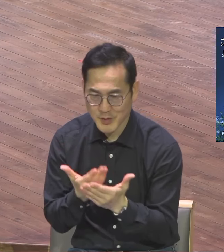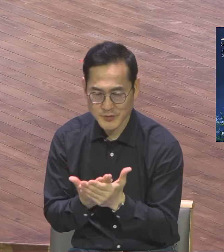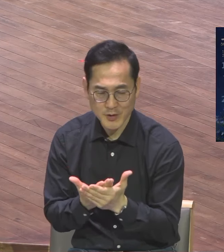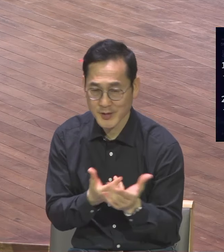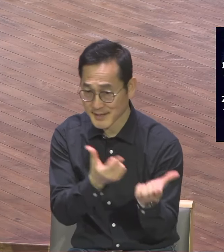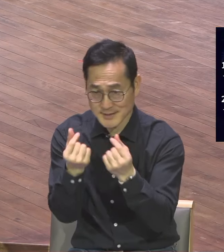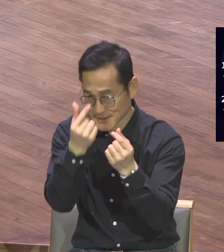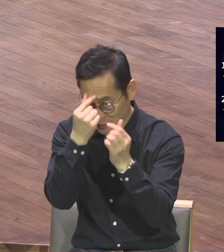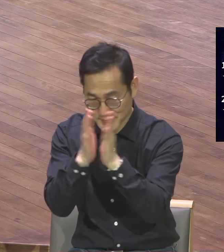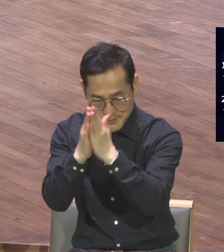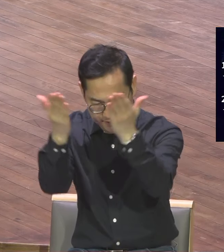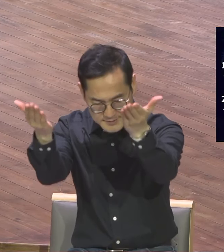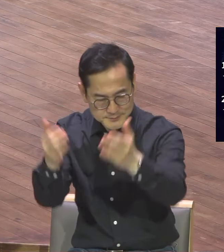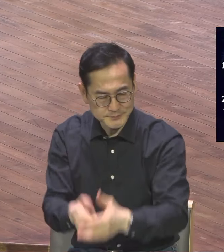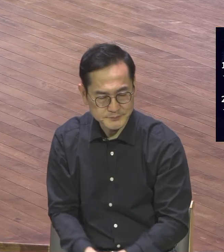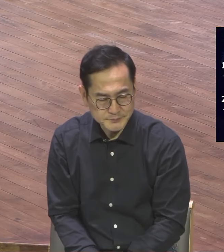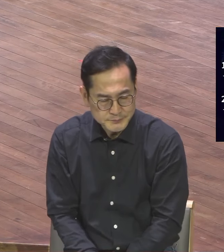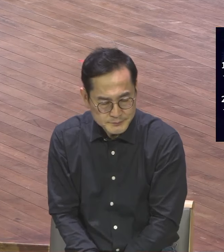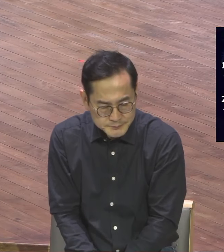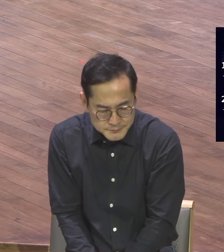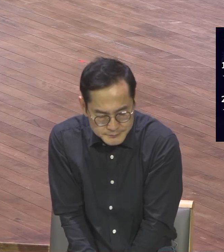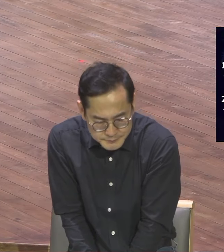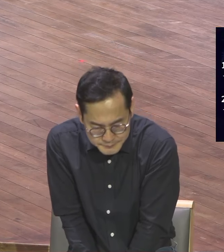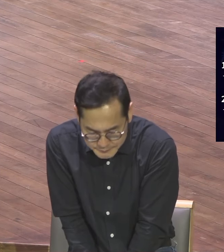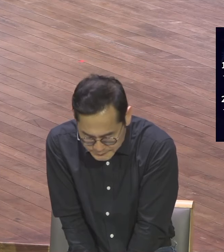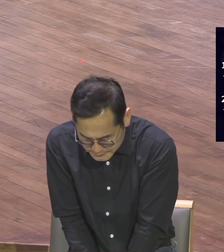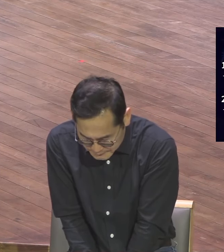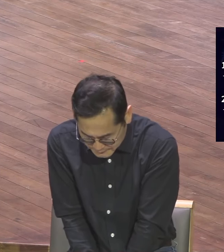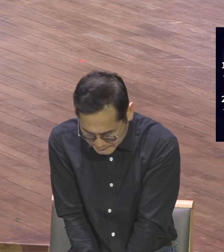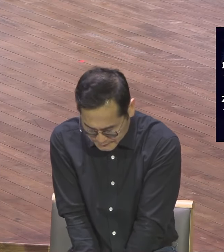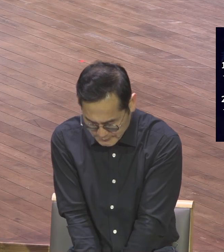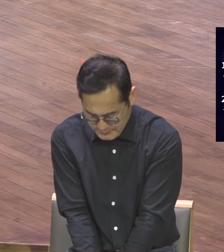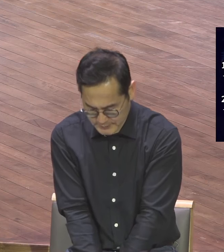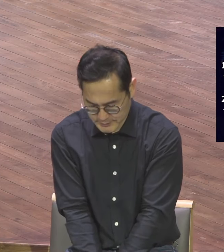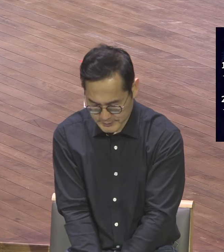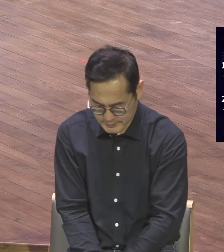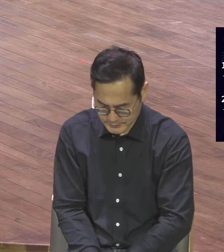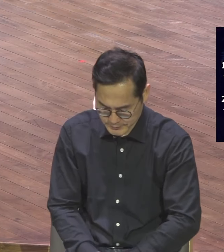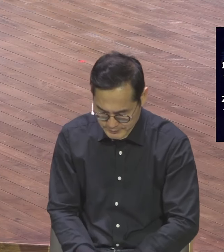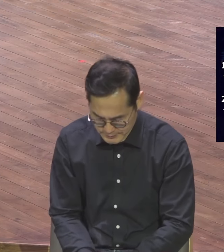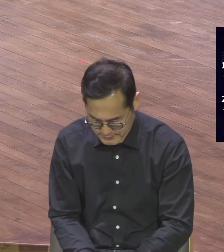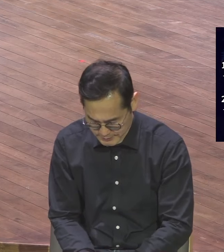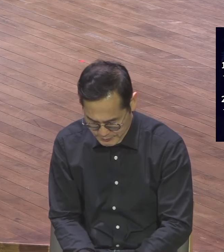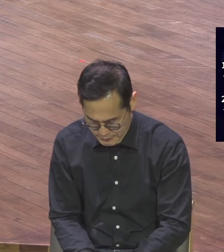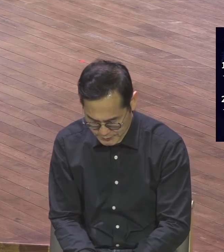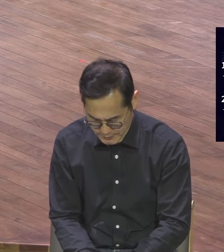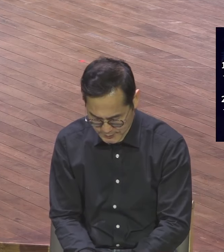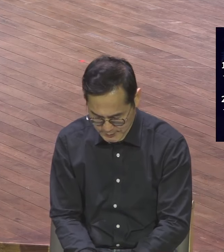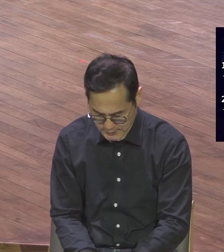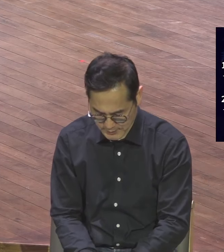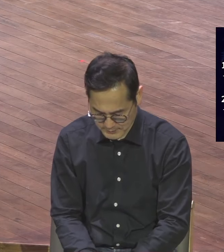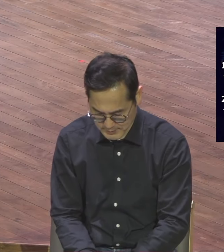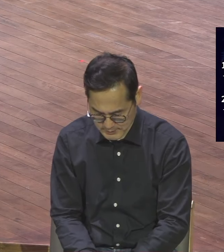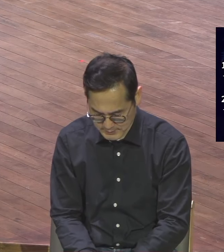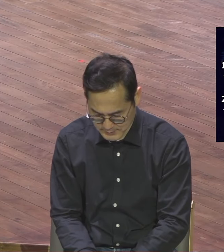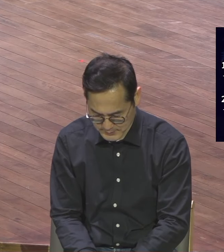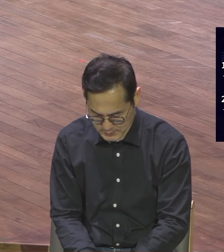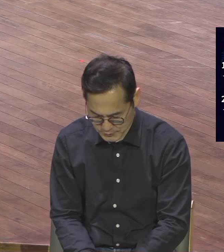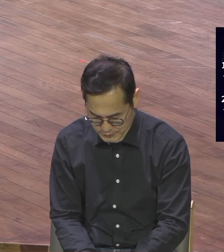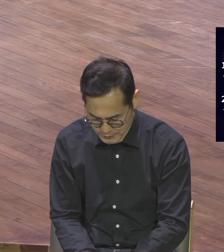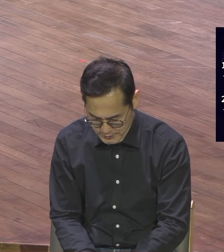주여 지키도록 하겠습니다. 주여 사랑해서 우리 아버지 하나님 영계 모든 성도들 참 오늘 이